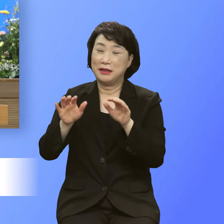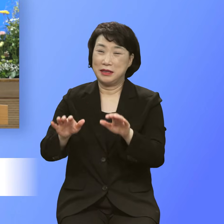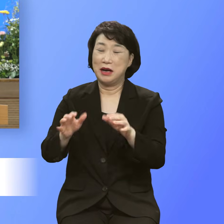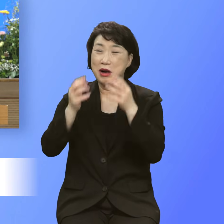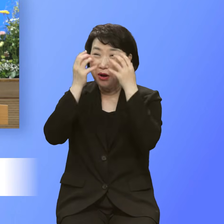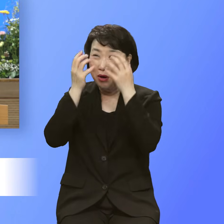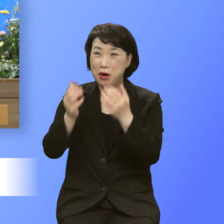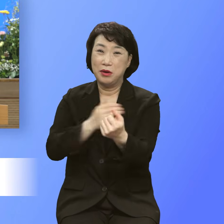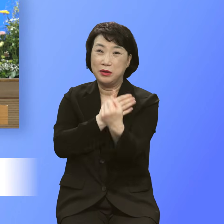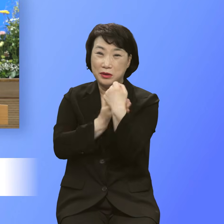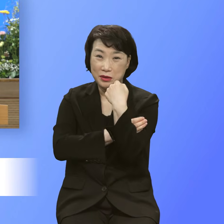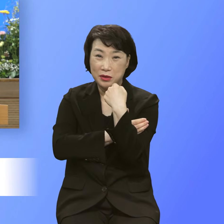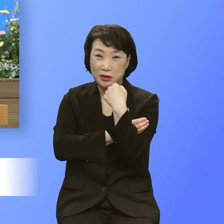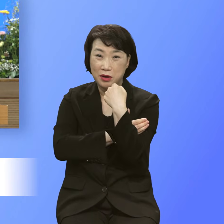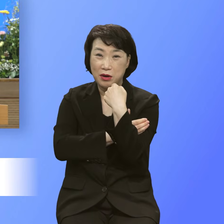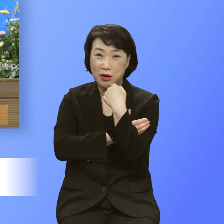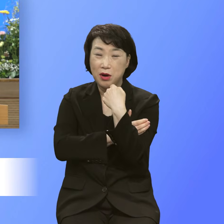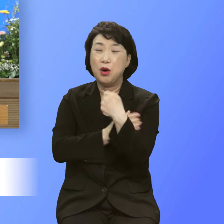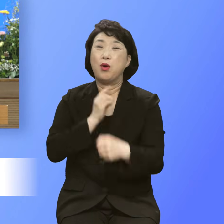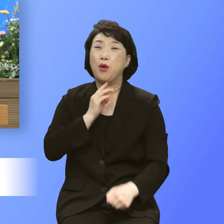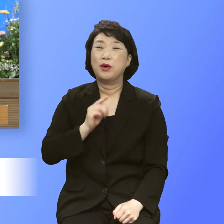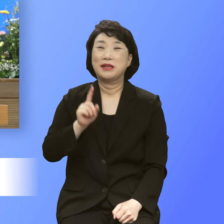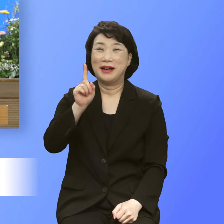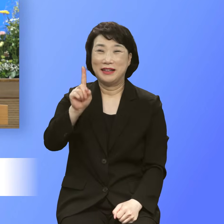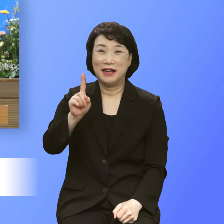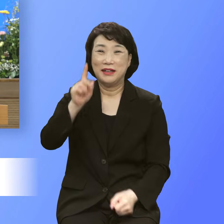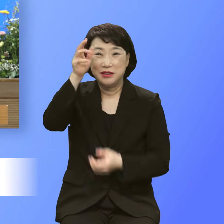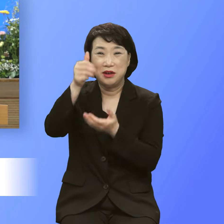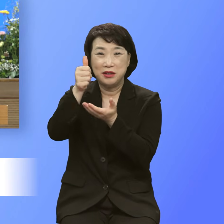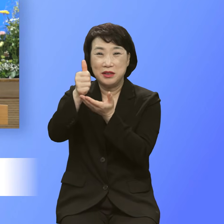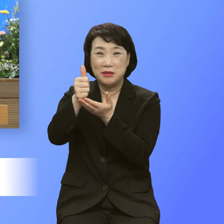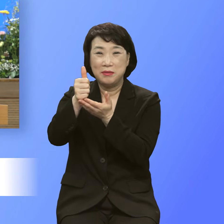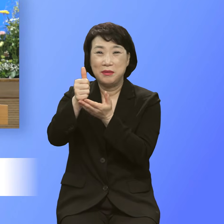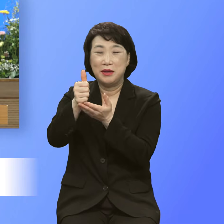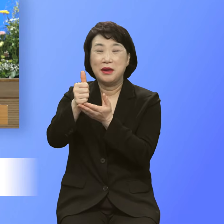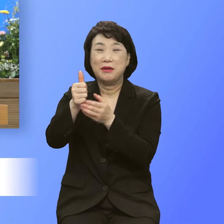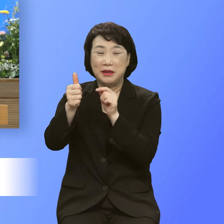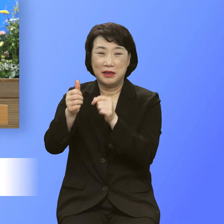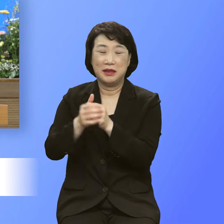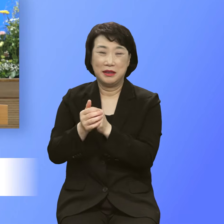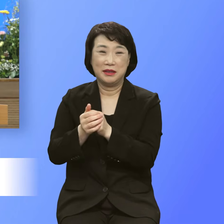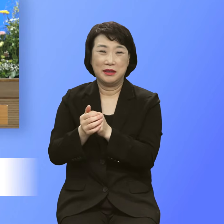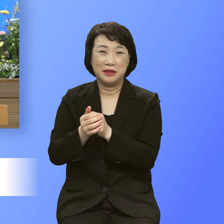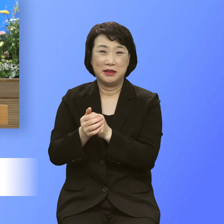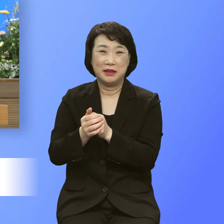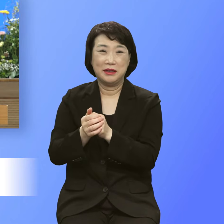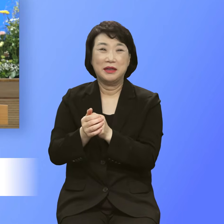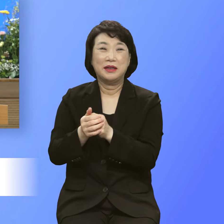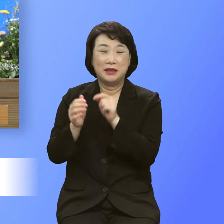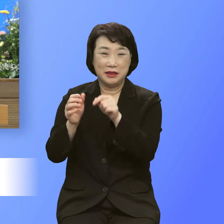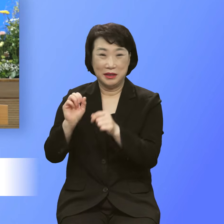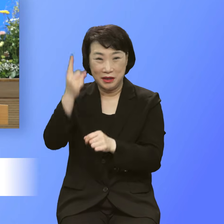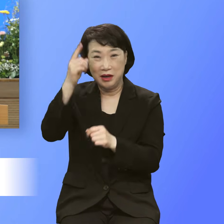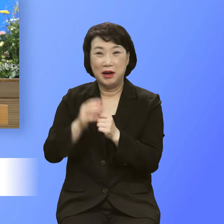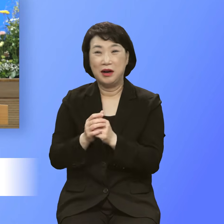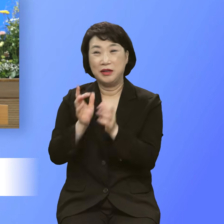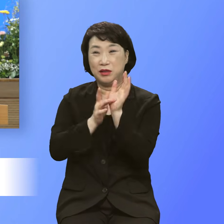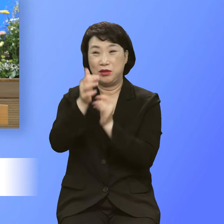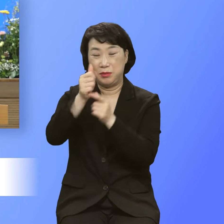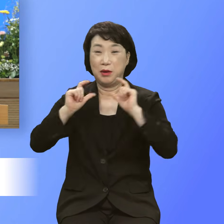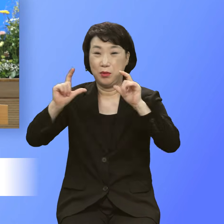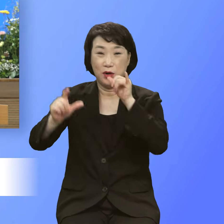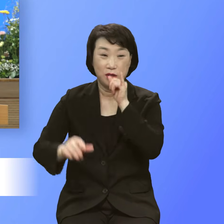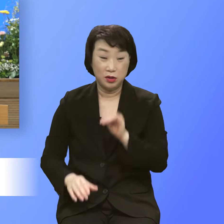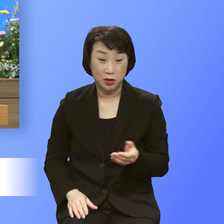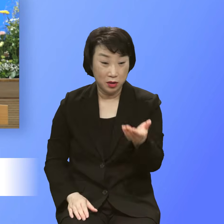엄청난 능력은 오직 성령에게만 있다고 예수님이 선언하셨습니다.